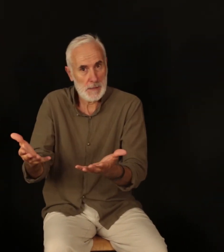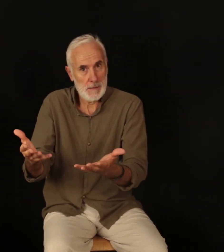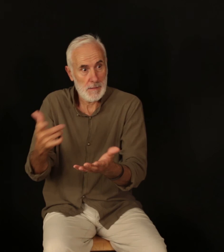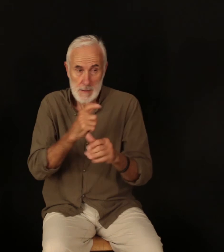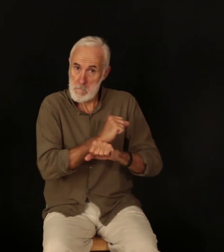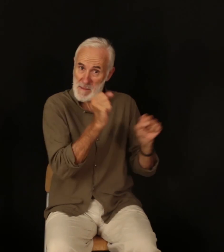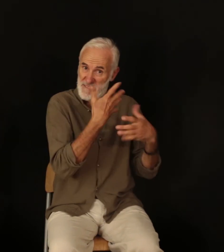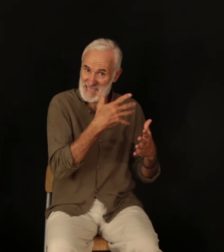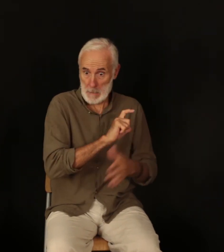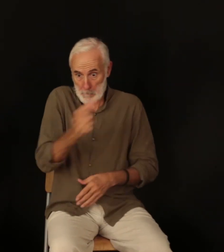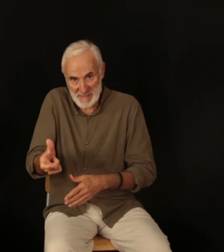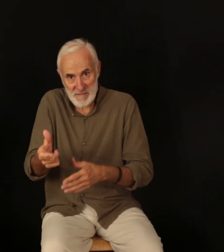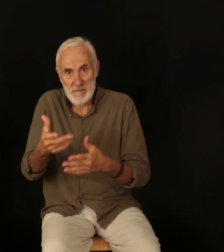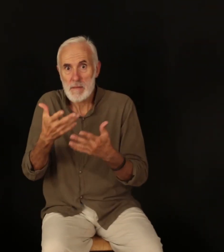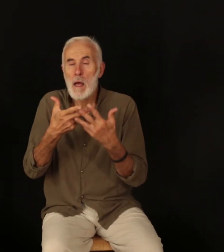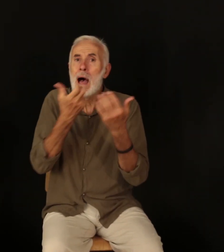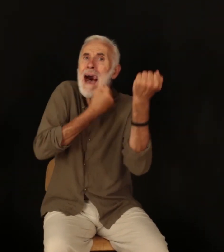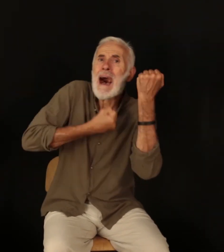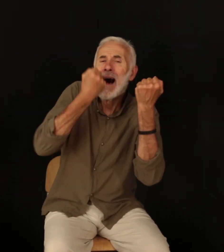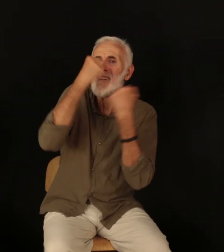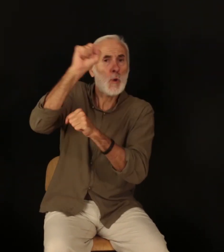ou une révolution.